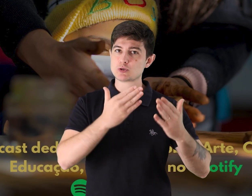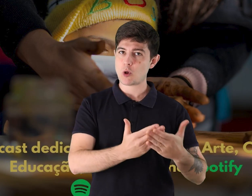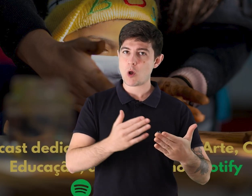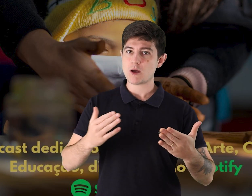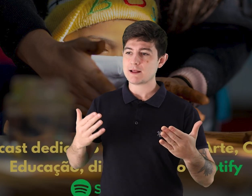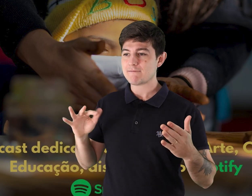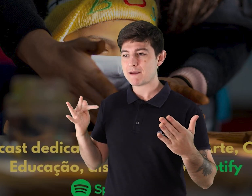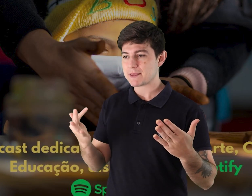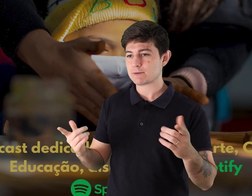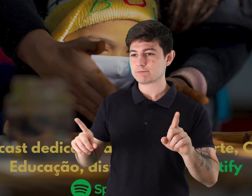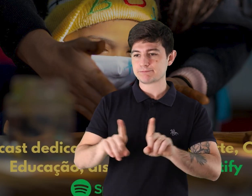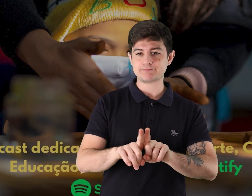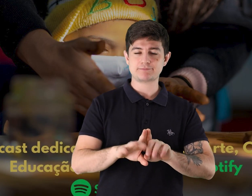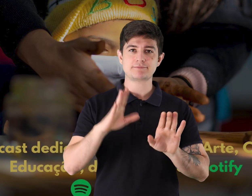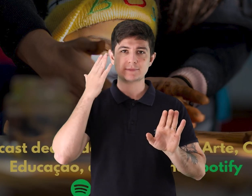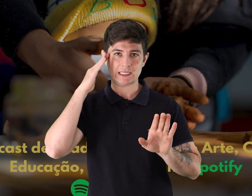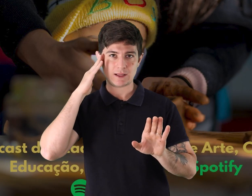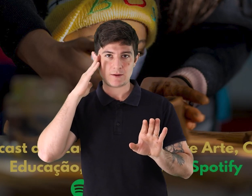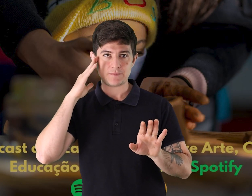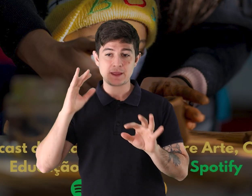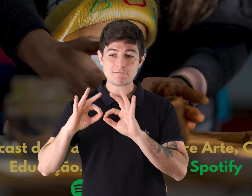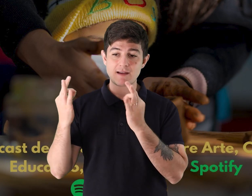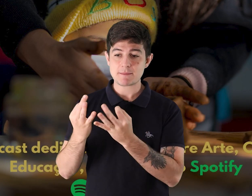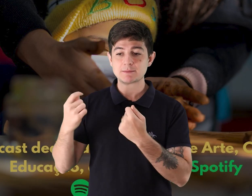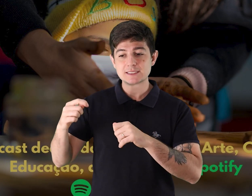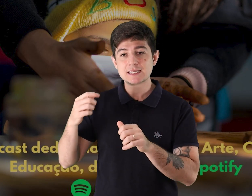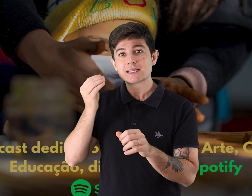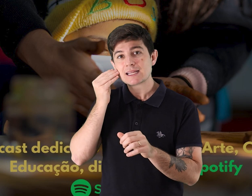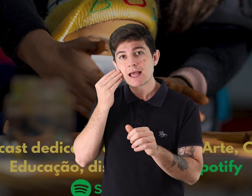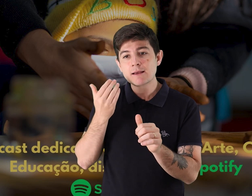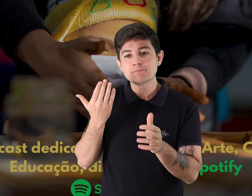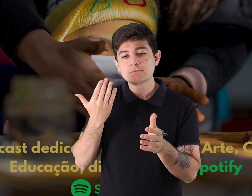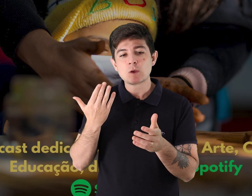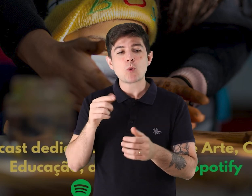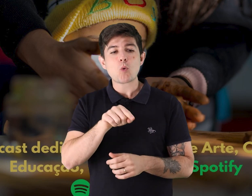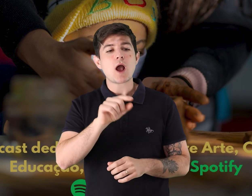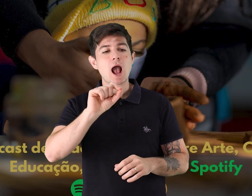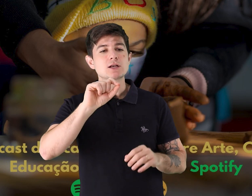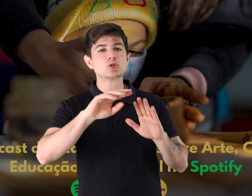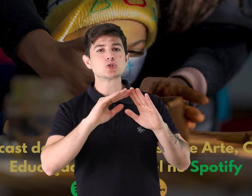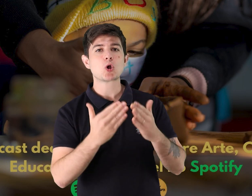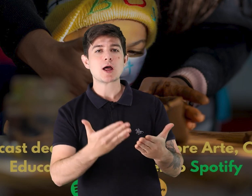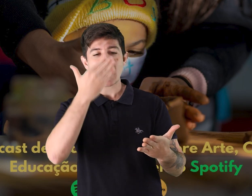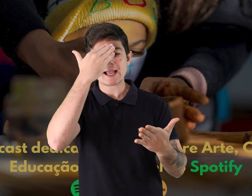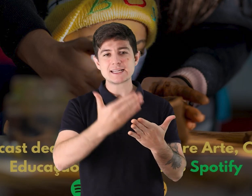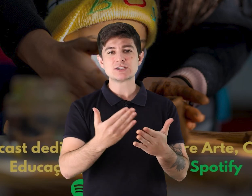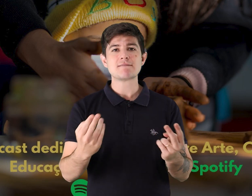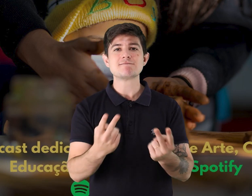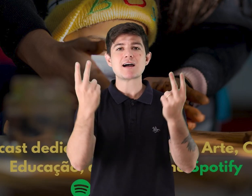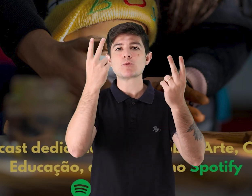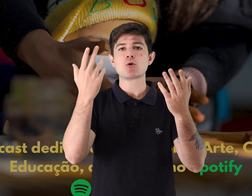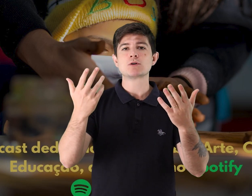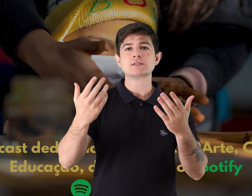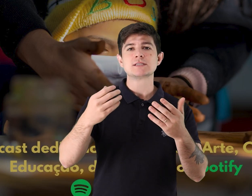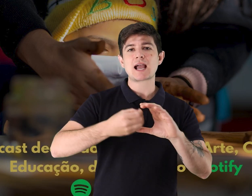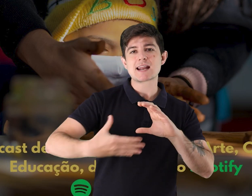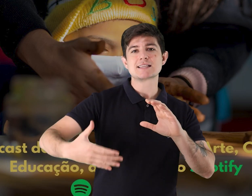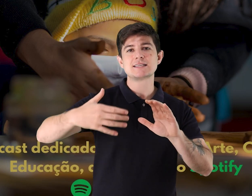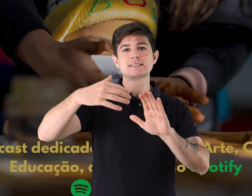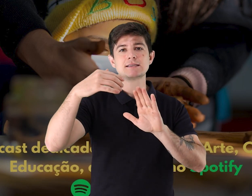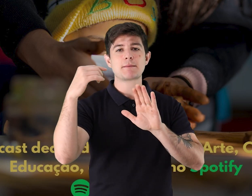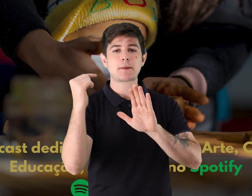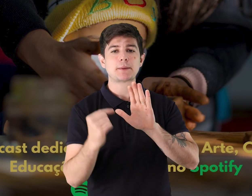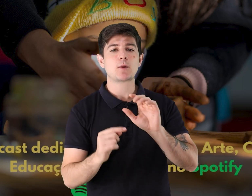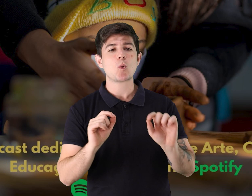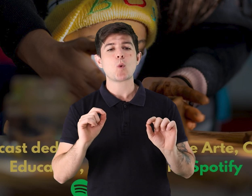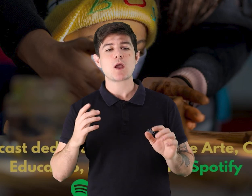uma proximidade, né? Dos valores e princípios que ela cultiva em casa, também no ambiente escolar.